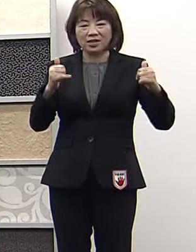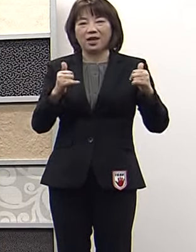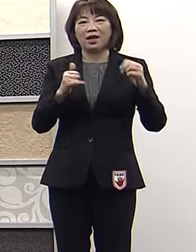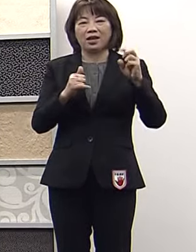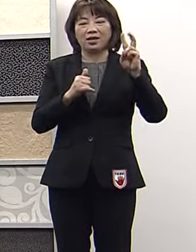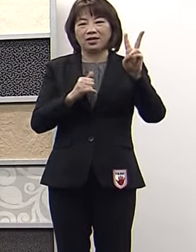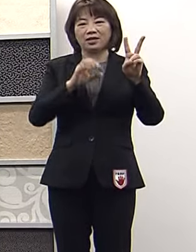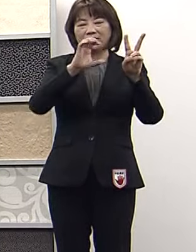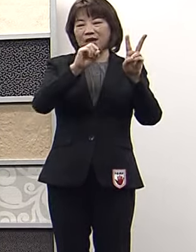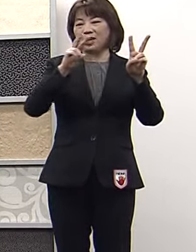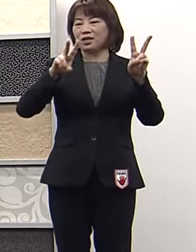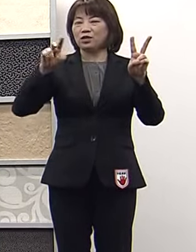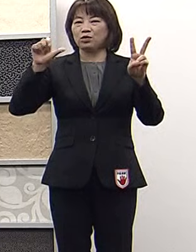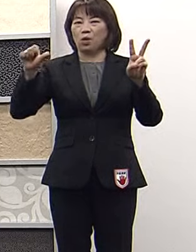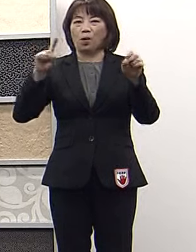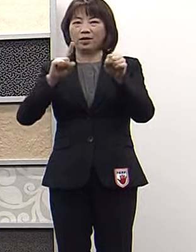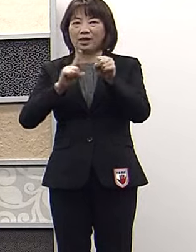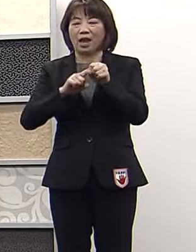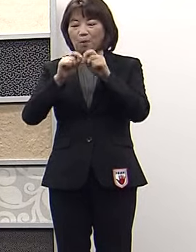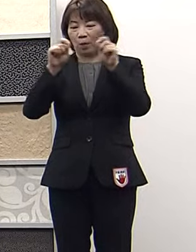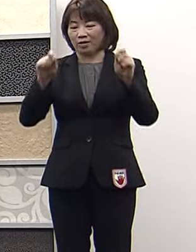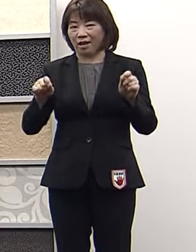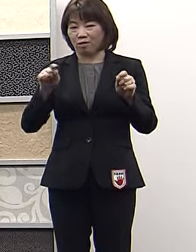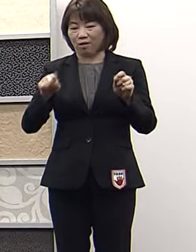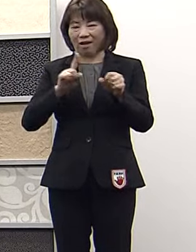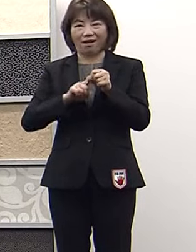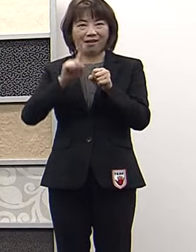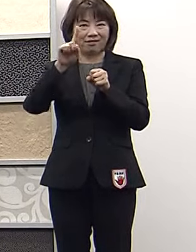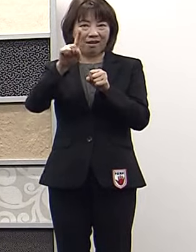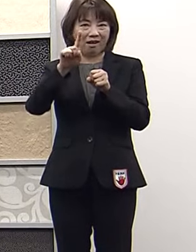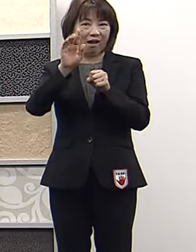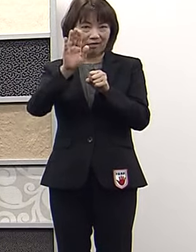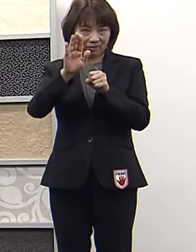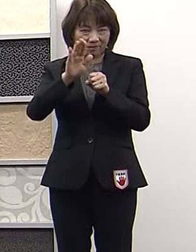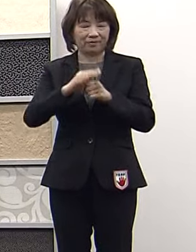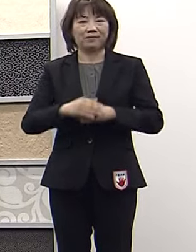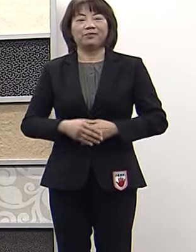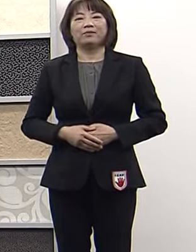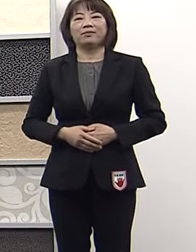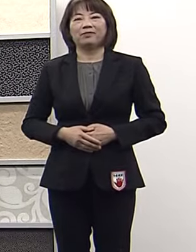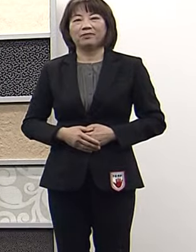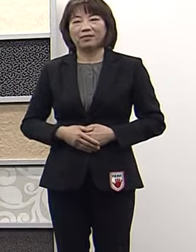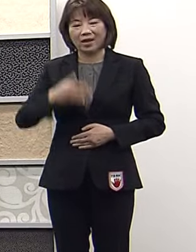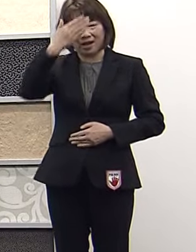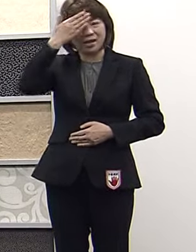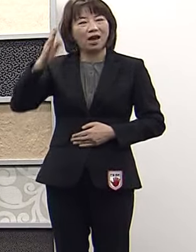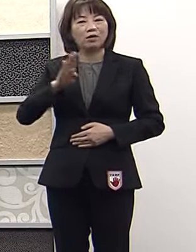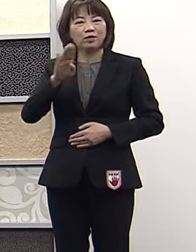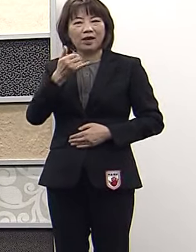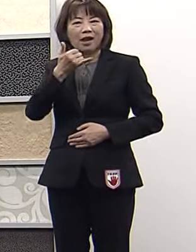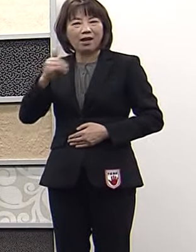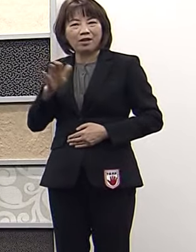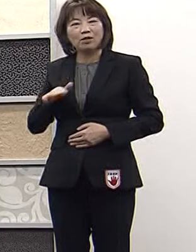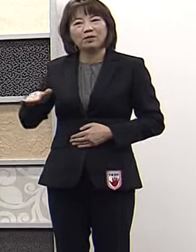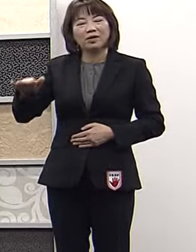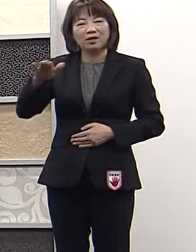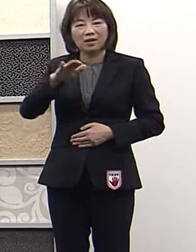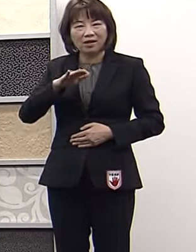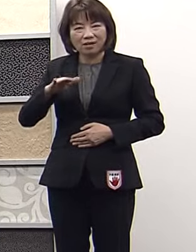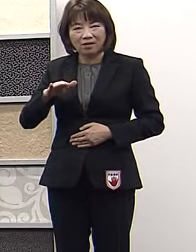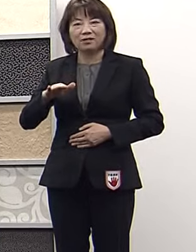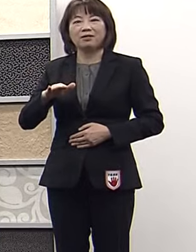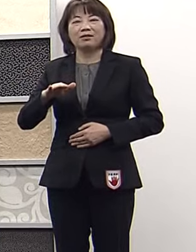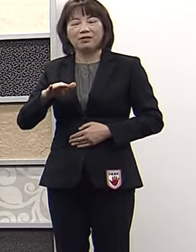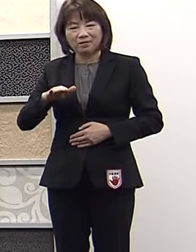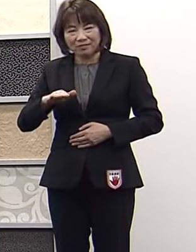題というものが来年控えております。当然、ヤングケアラーの方々が増えるリ